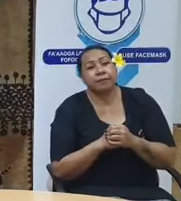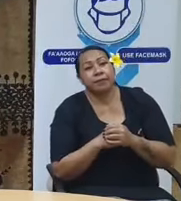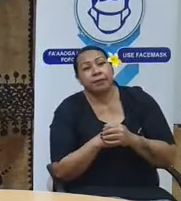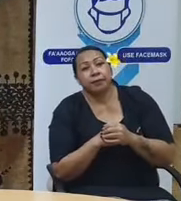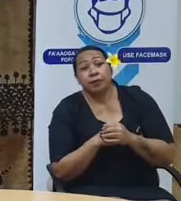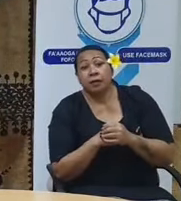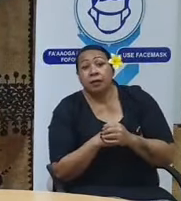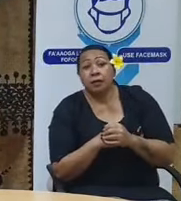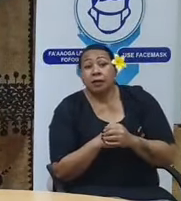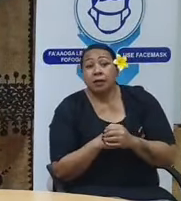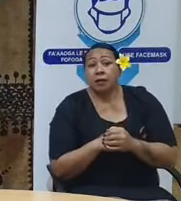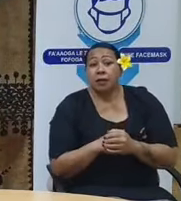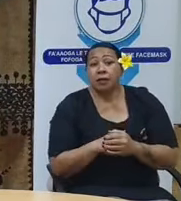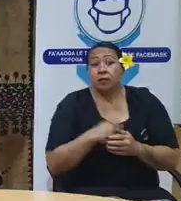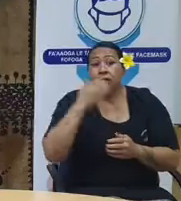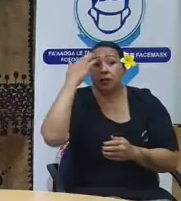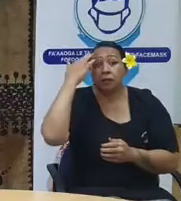Moni lana leo fiongeni.